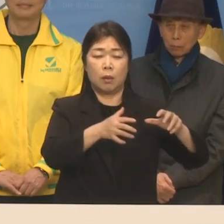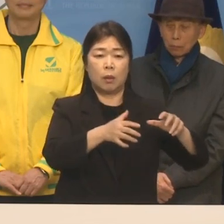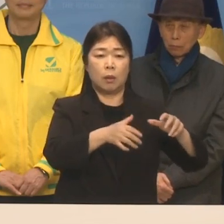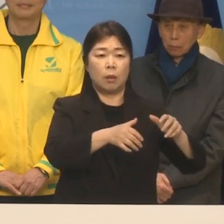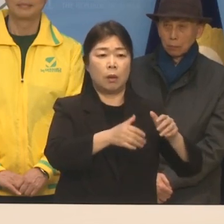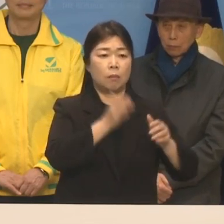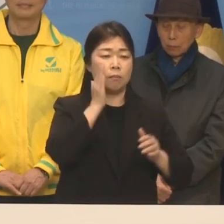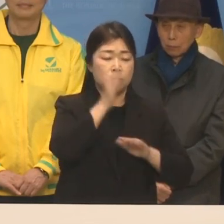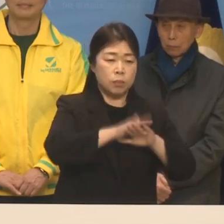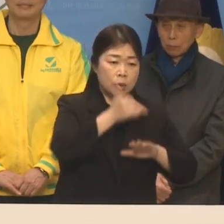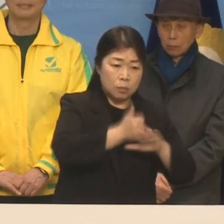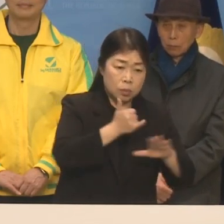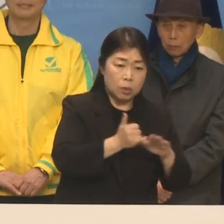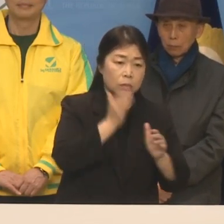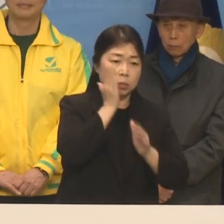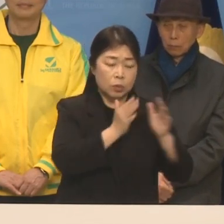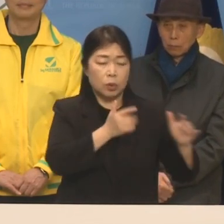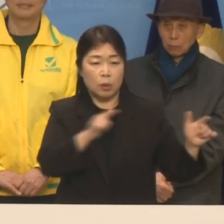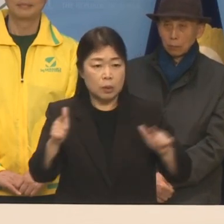농어민들이 지금 700만에서